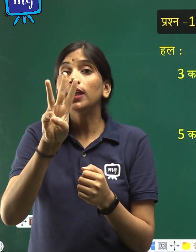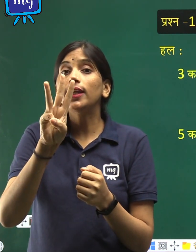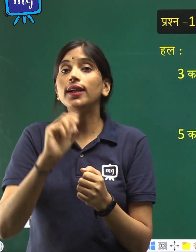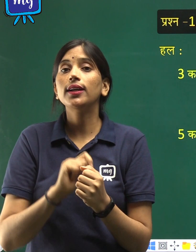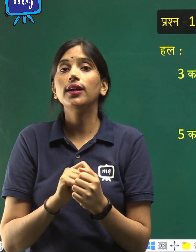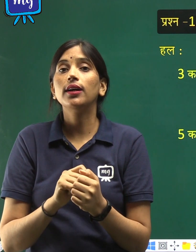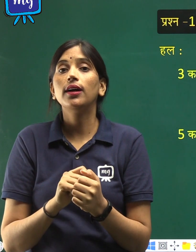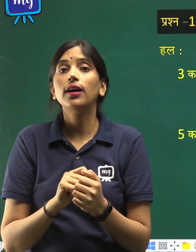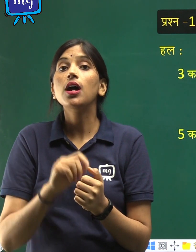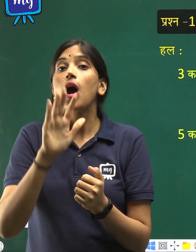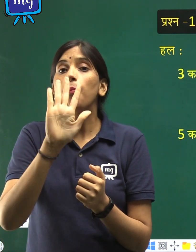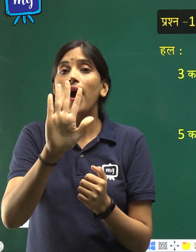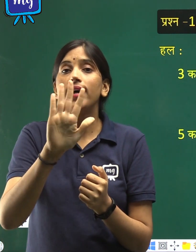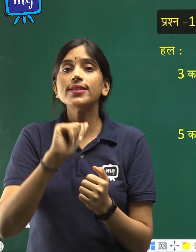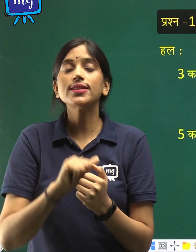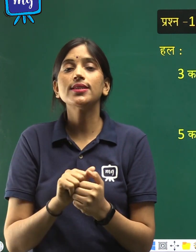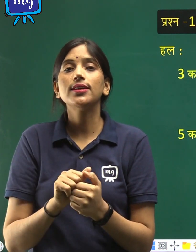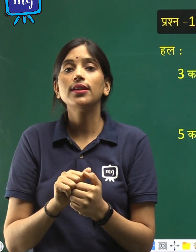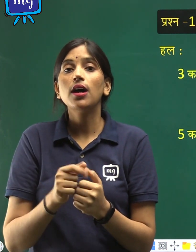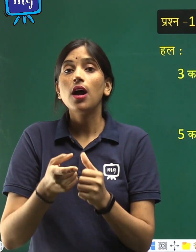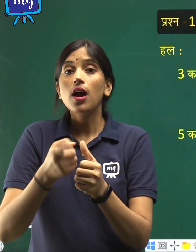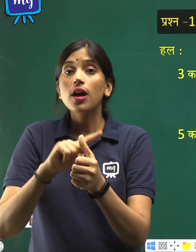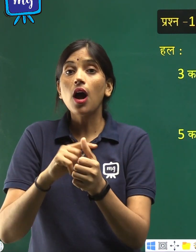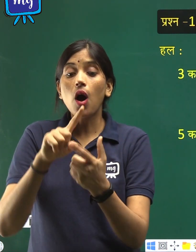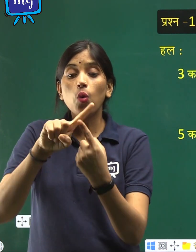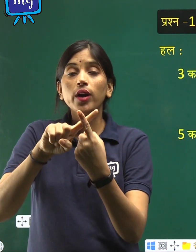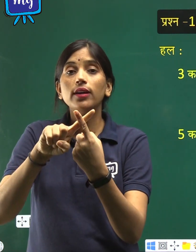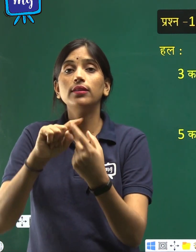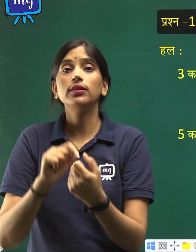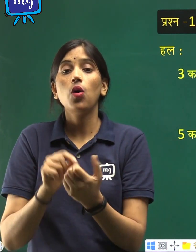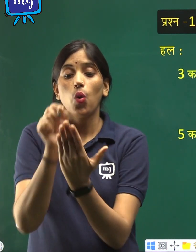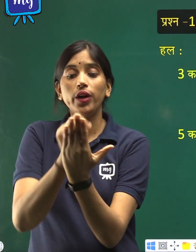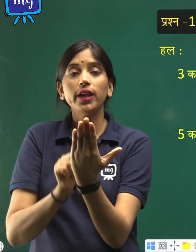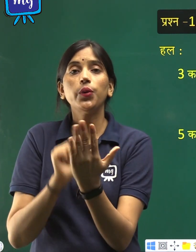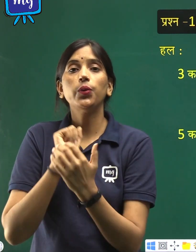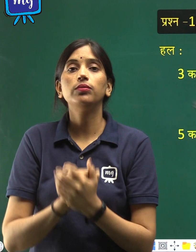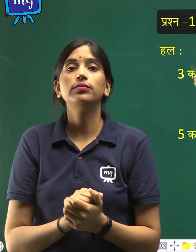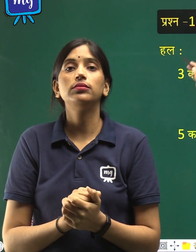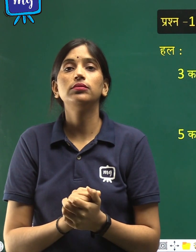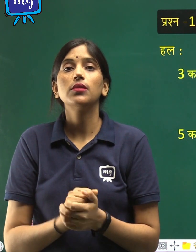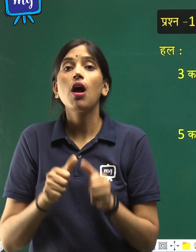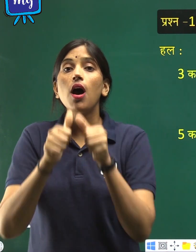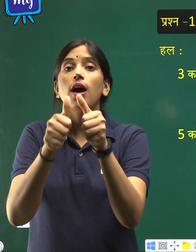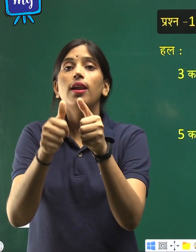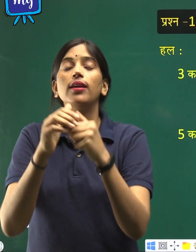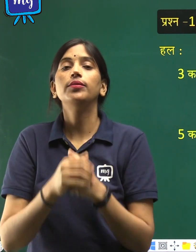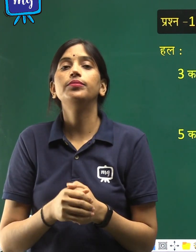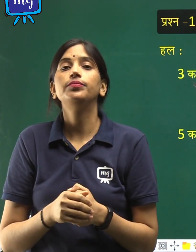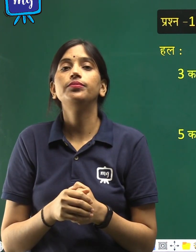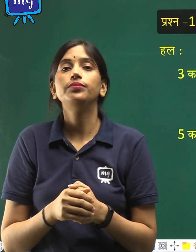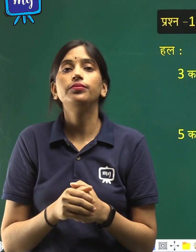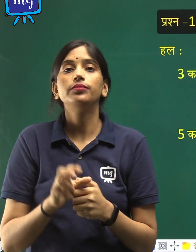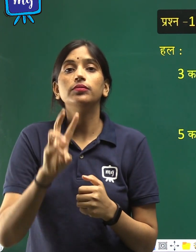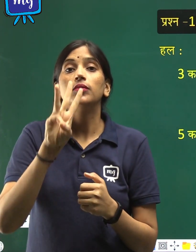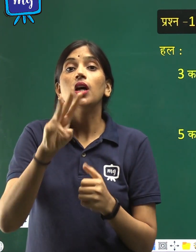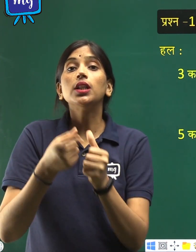3, 5 का गुणन लिखो। हल।